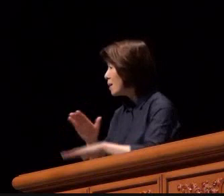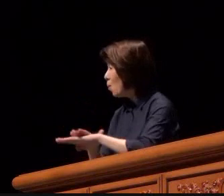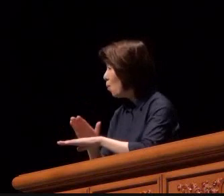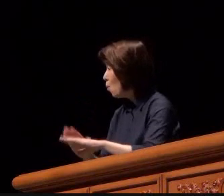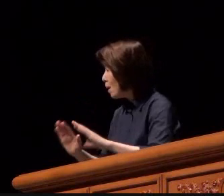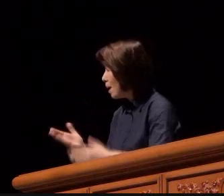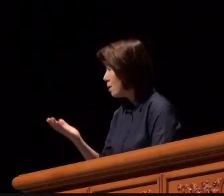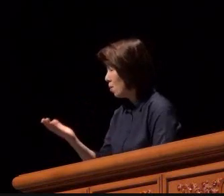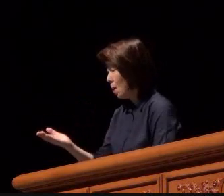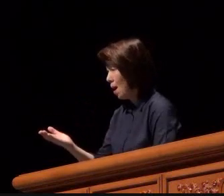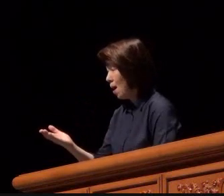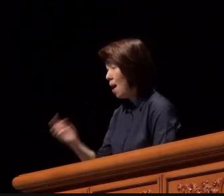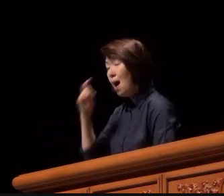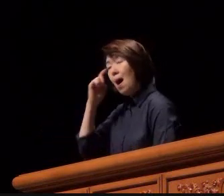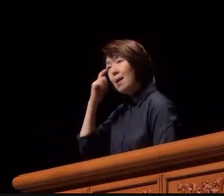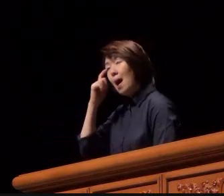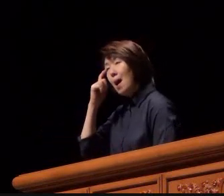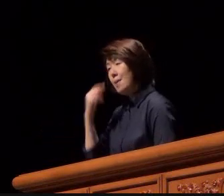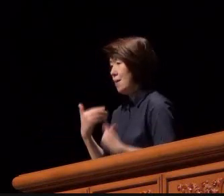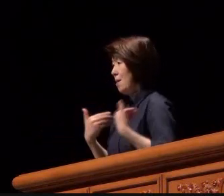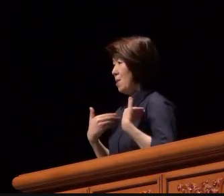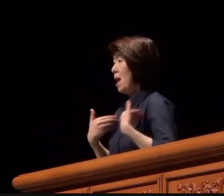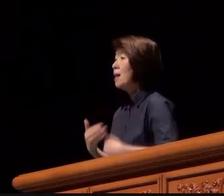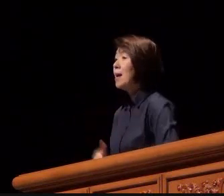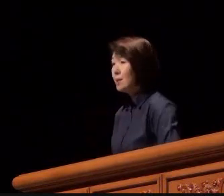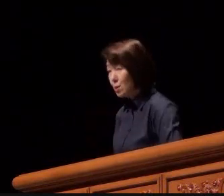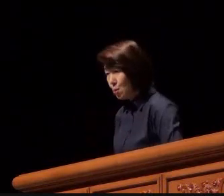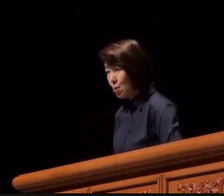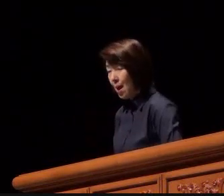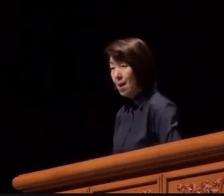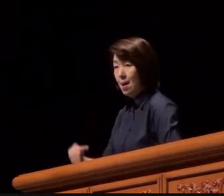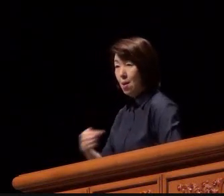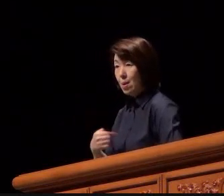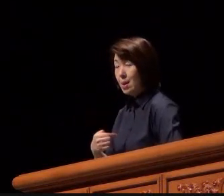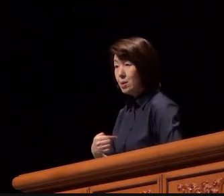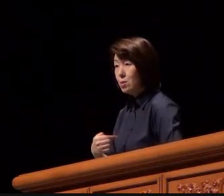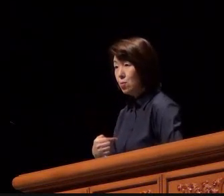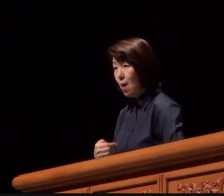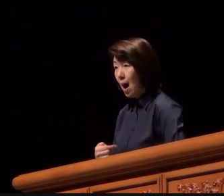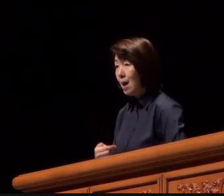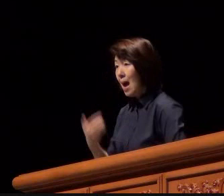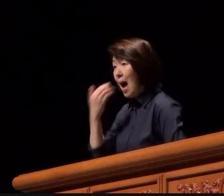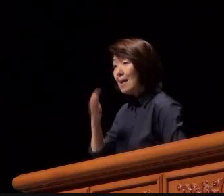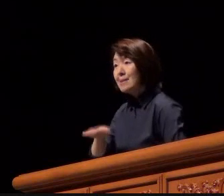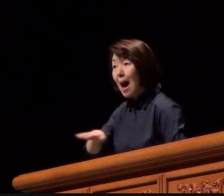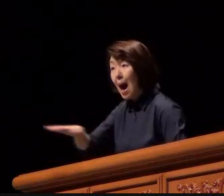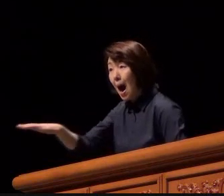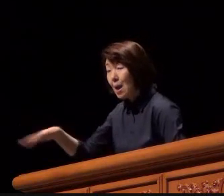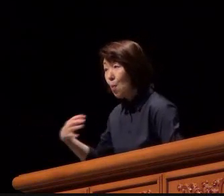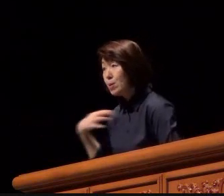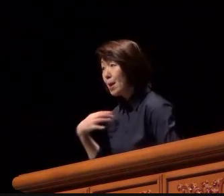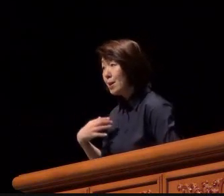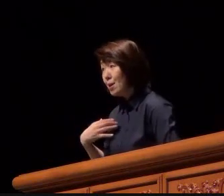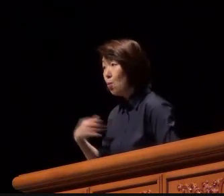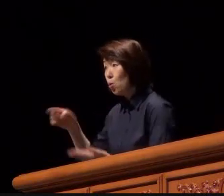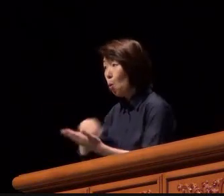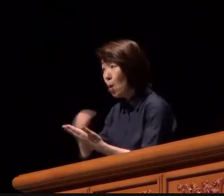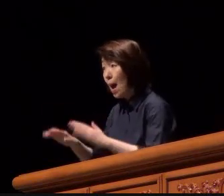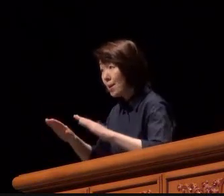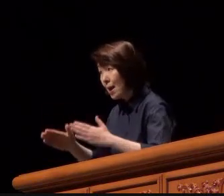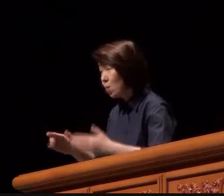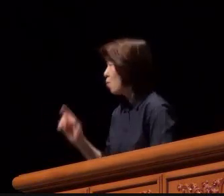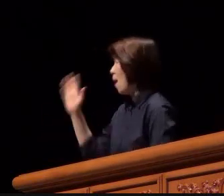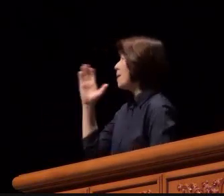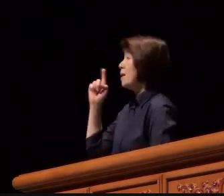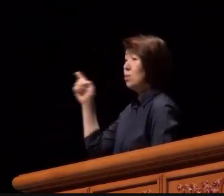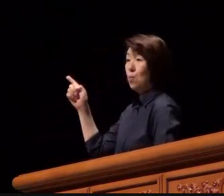ないかということをね考えなきゃならないですよね。で私は誰も責任を取らないなんていうことはないと思うんですよね。政